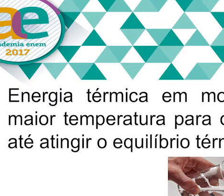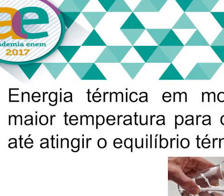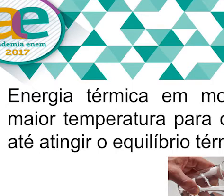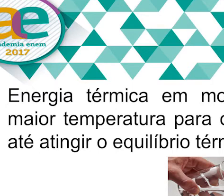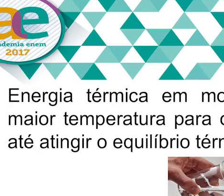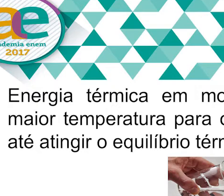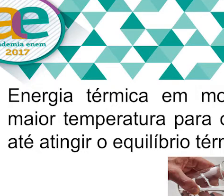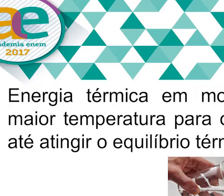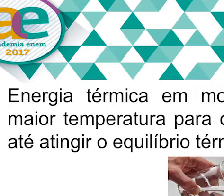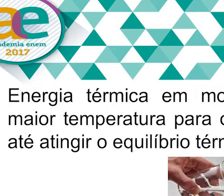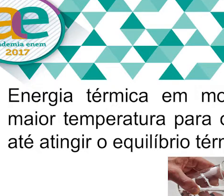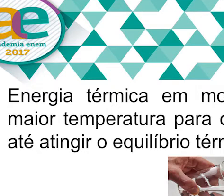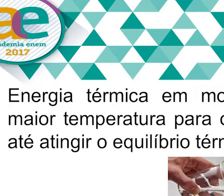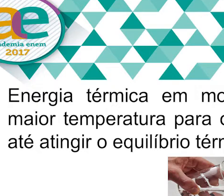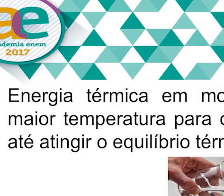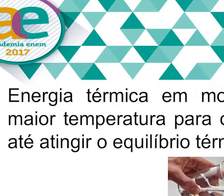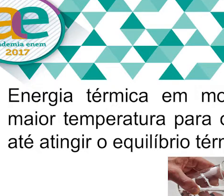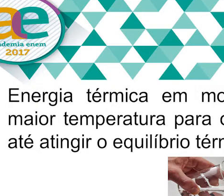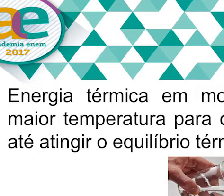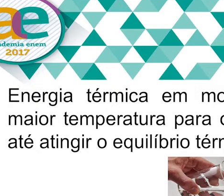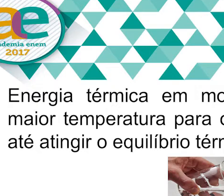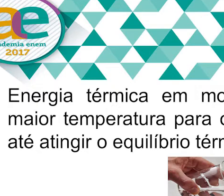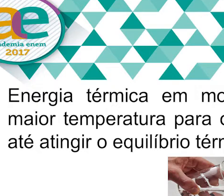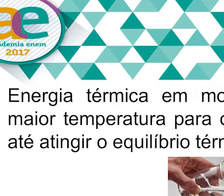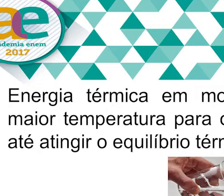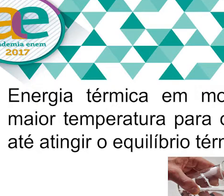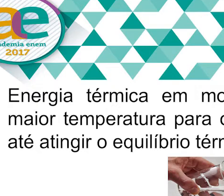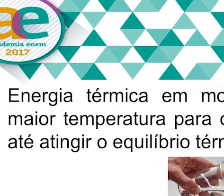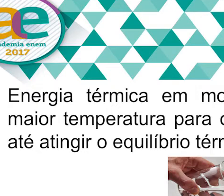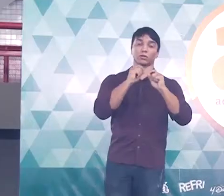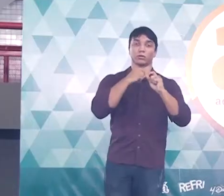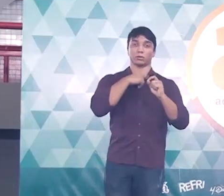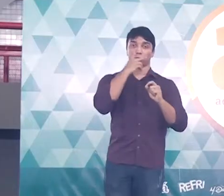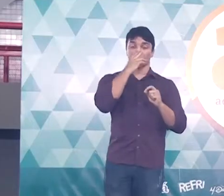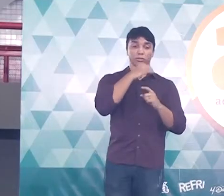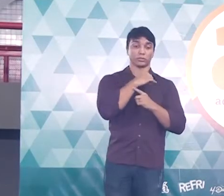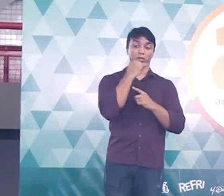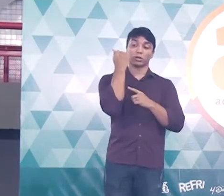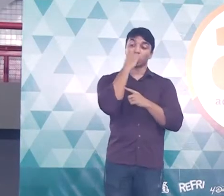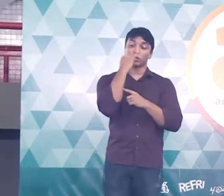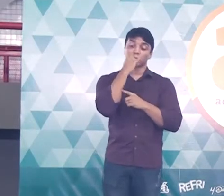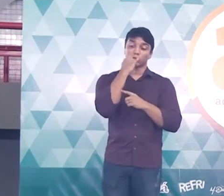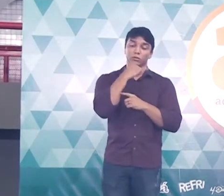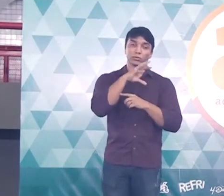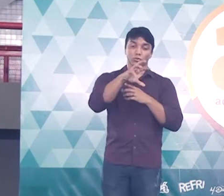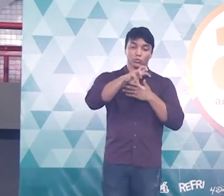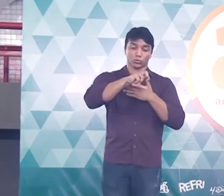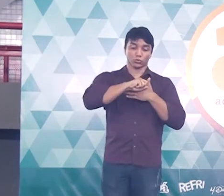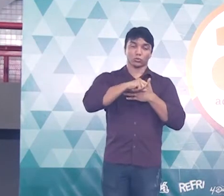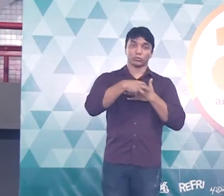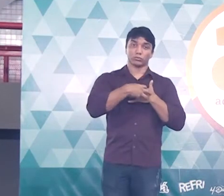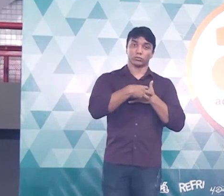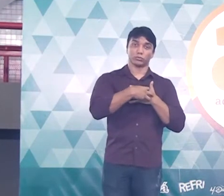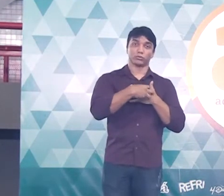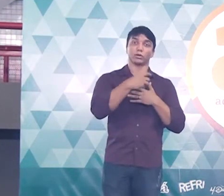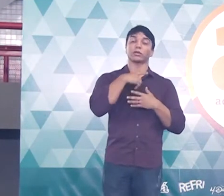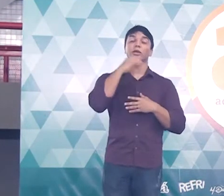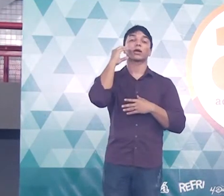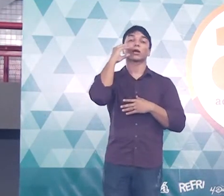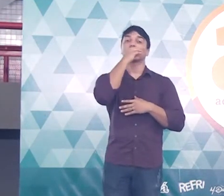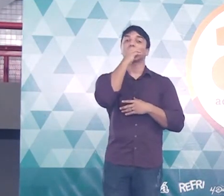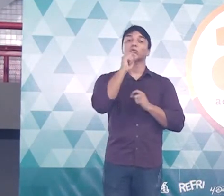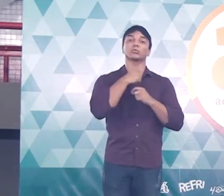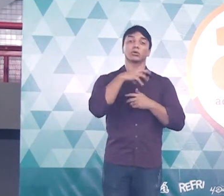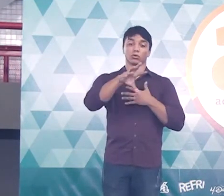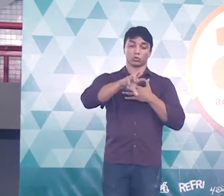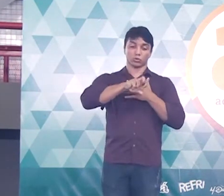não. Eu tenho que dizer, obviamente, que a energia está sendo transferida. No caso do calor aqui, eu